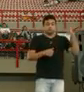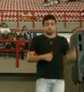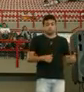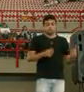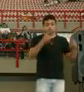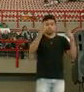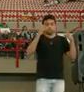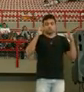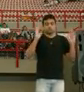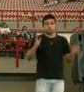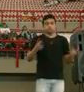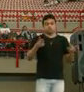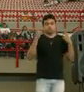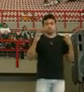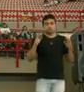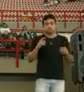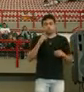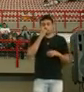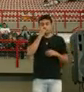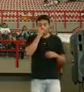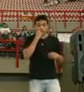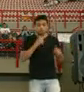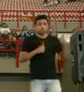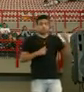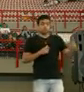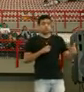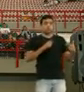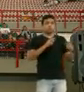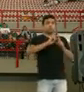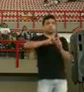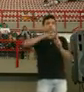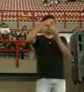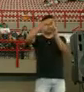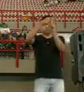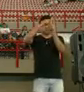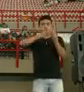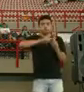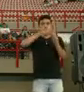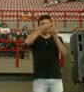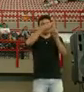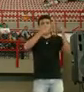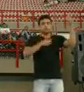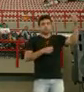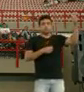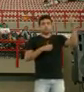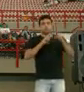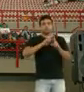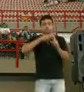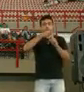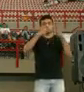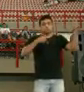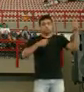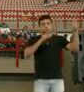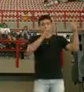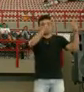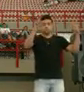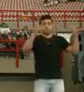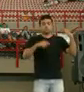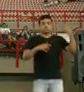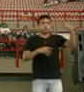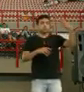primeiro? Já enxergou? O segundo experimento é o que, pessoal? O dobro do primeiro. Quanto é o dobro